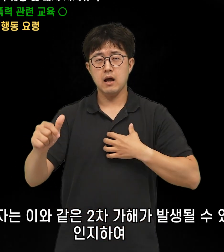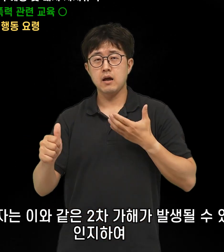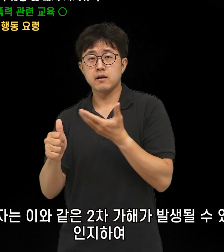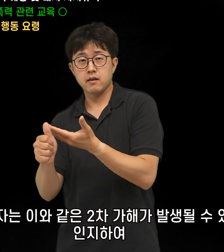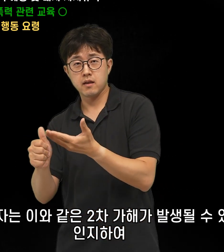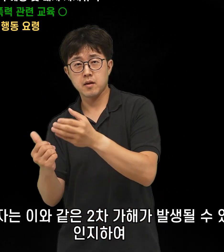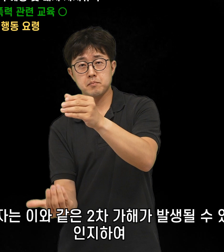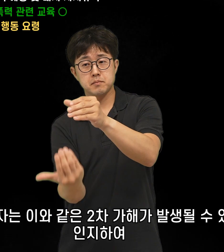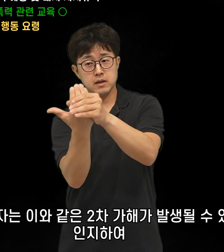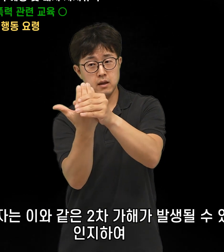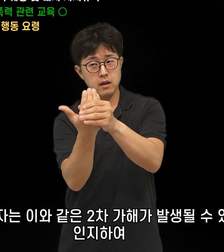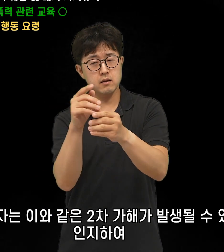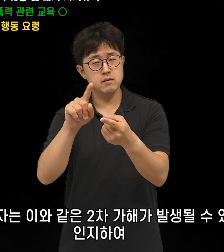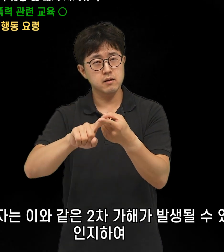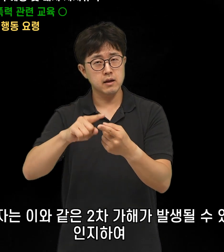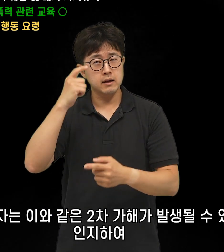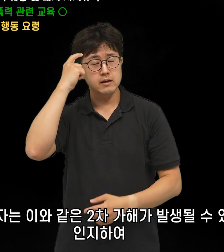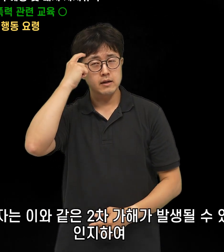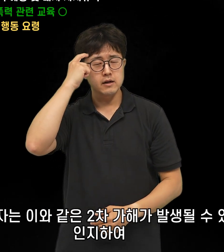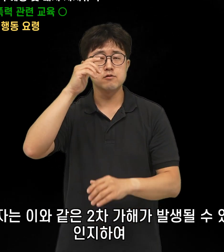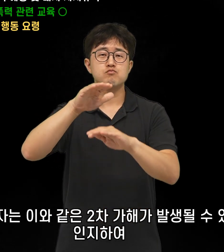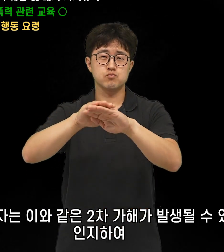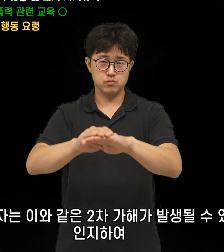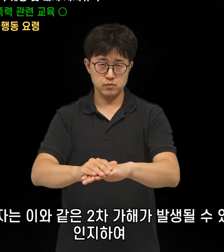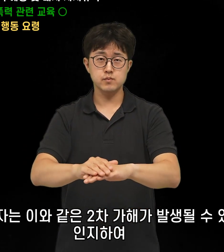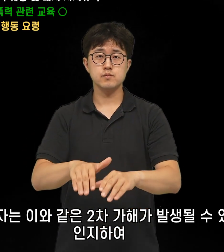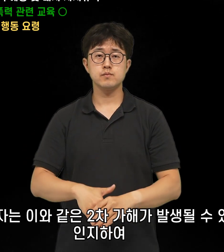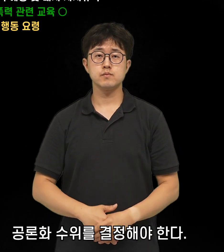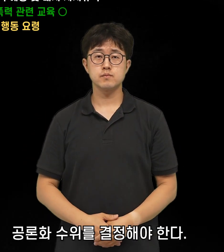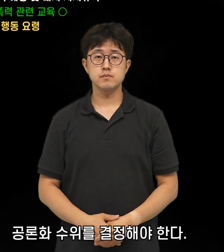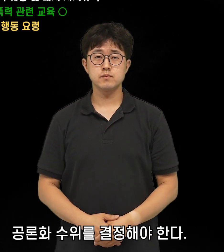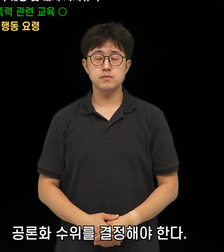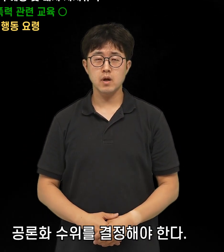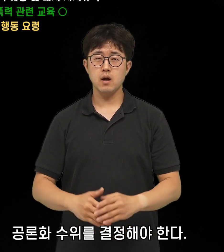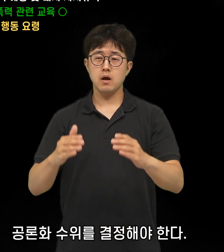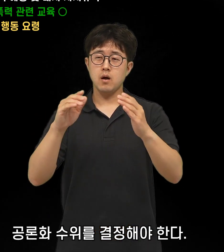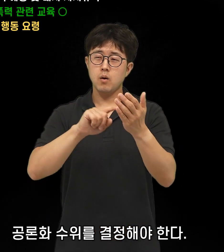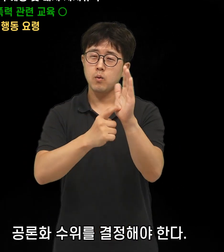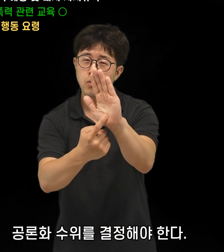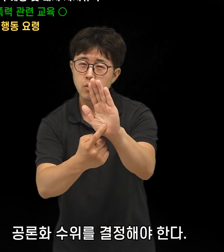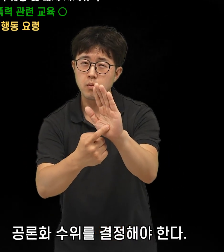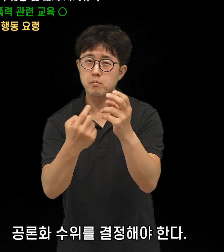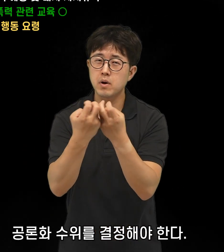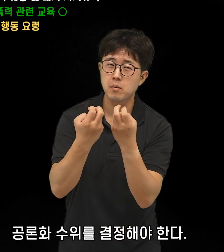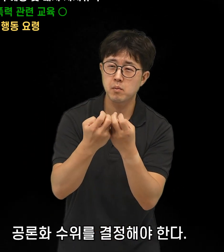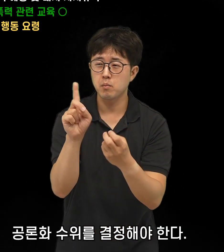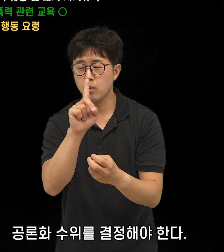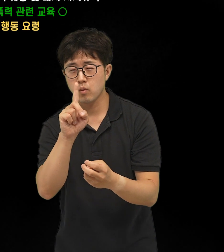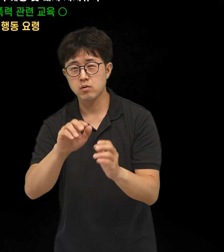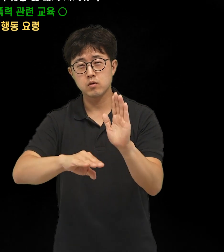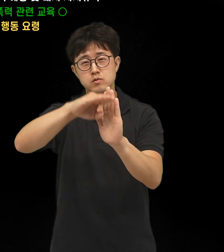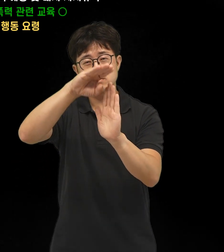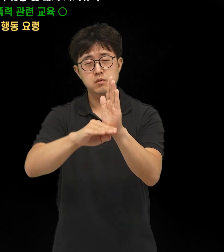같은 2차 가해가 발생될 수 있음을 인지하여 공론화 수위를 결정해야 한다.